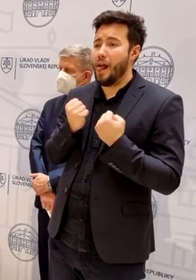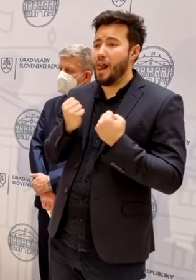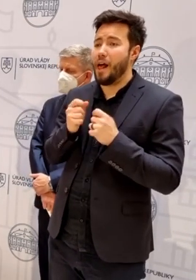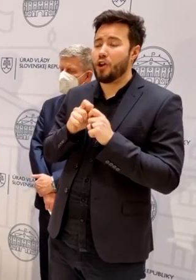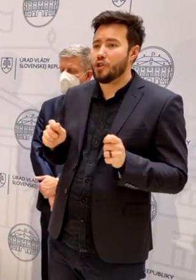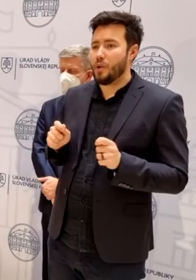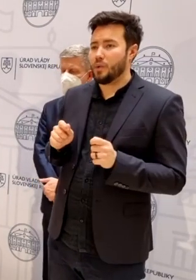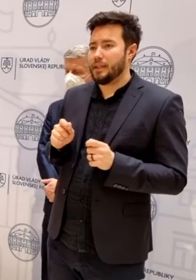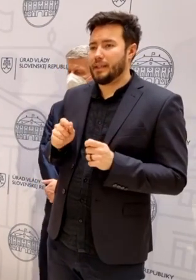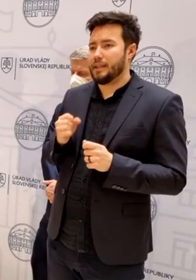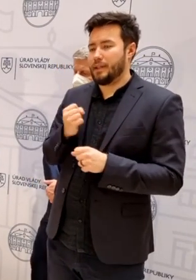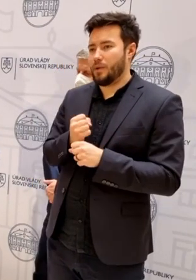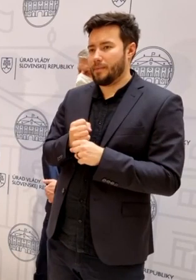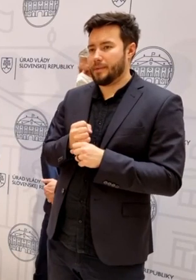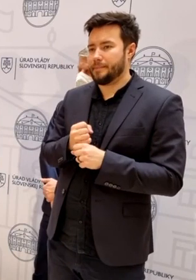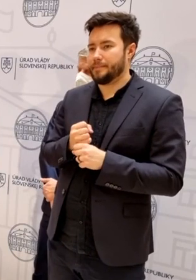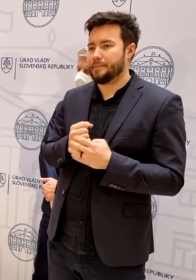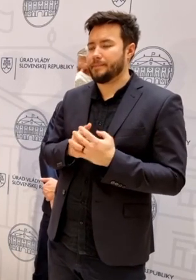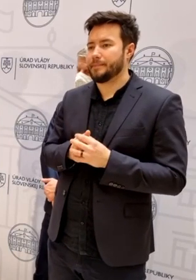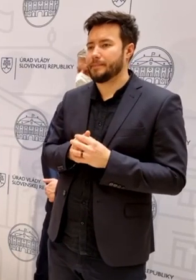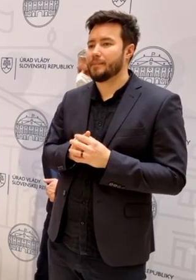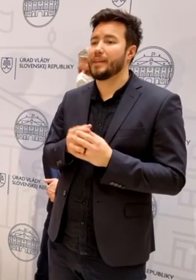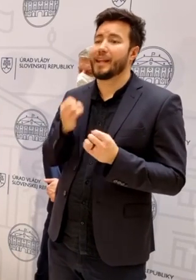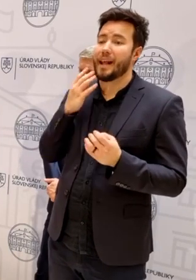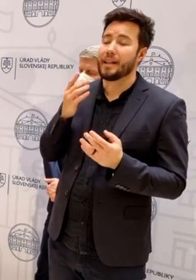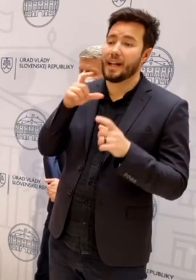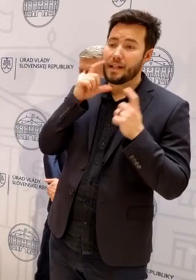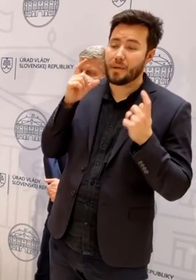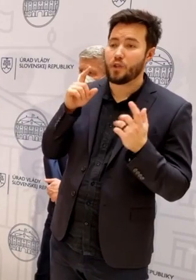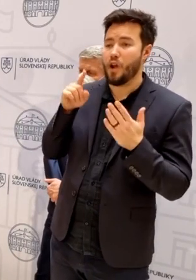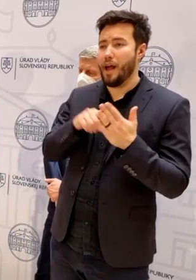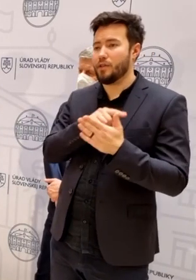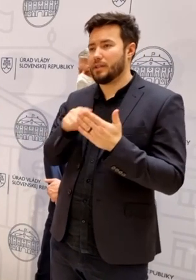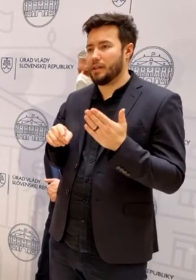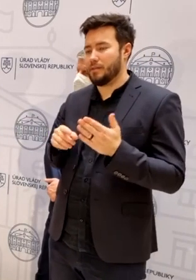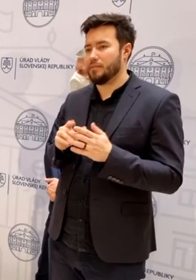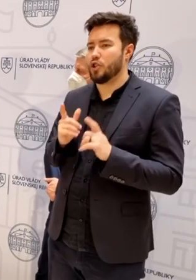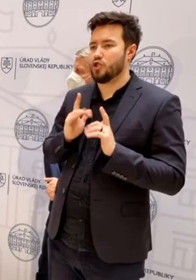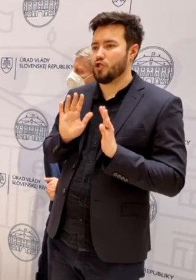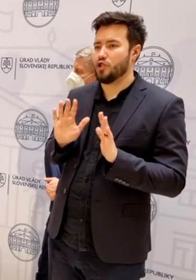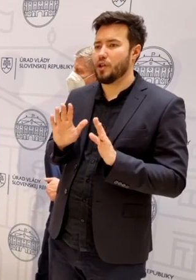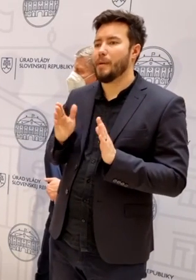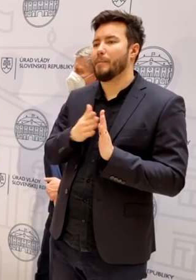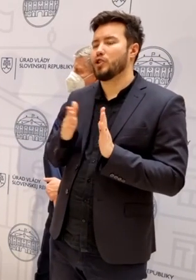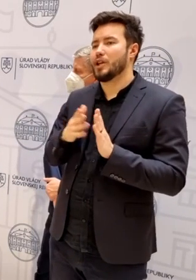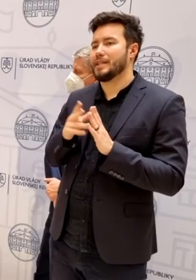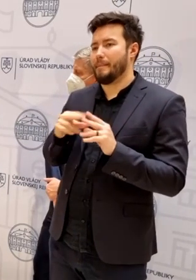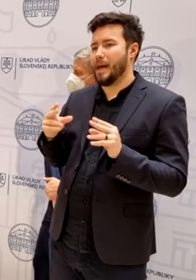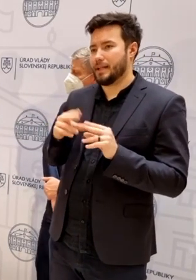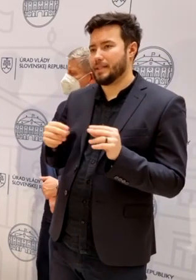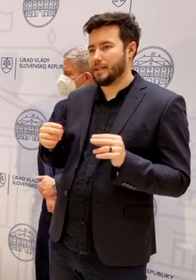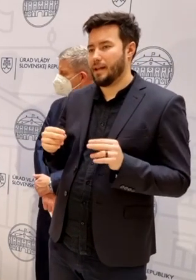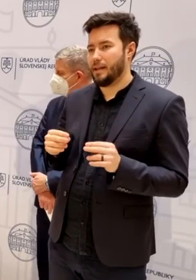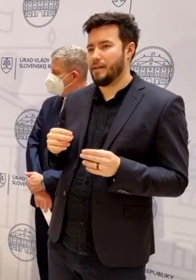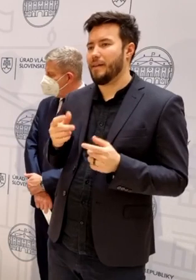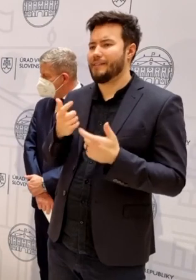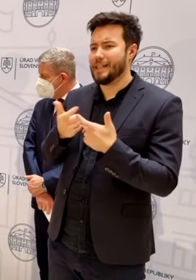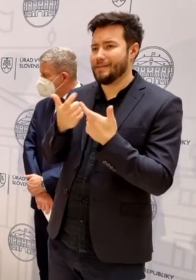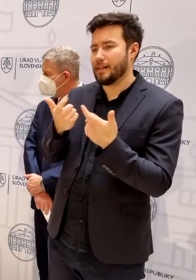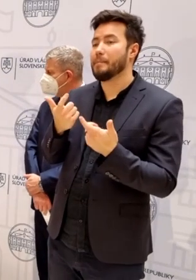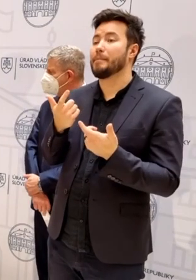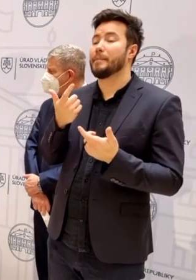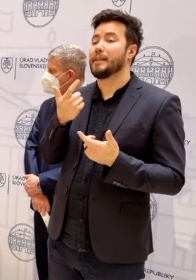týka respirátorov a že v ktorých situáciách áno, v ktorých nie. Čiže toto bude v priebehu marca potom komunikované, že v